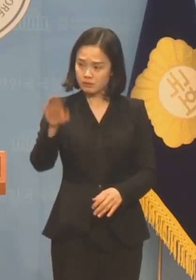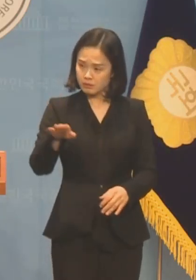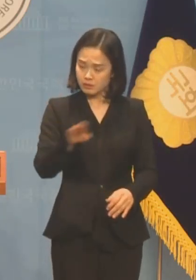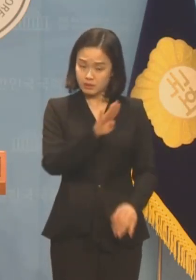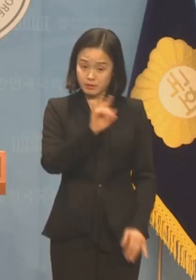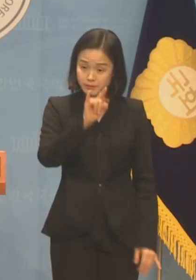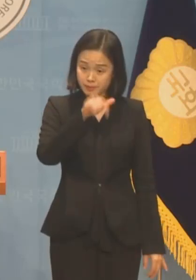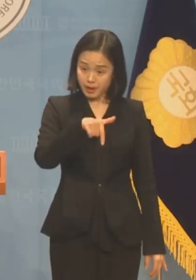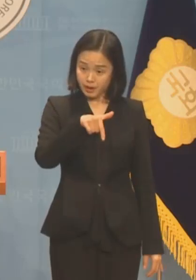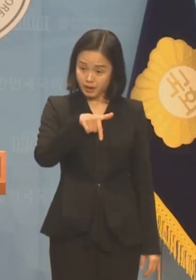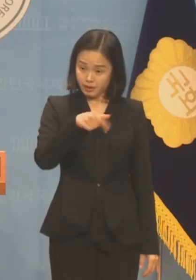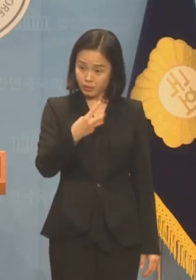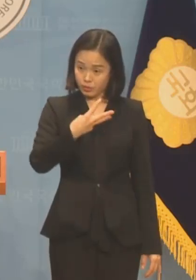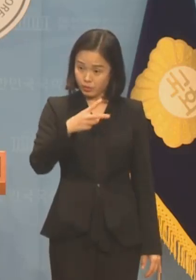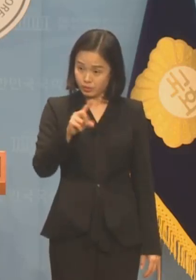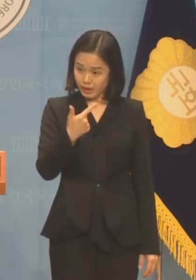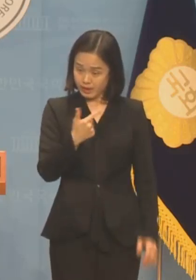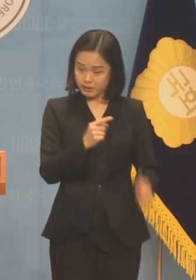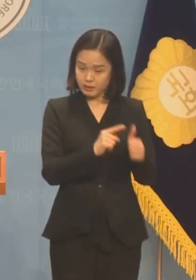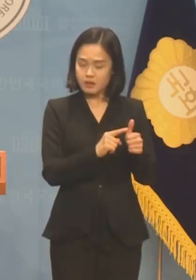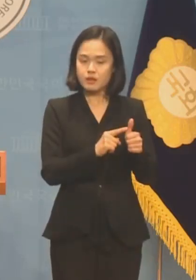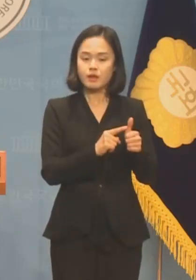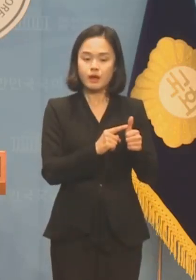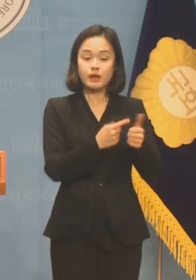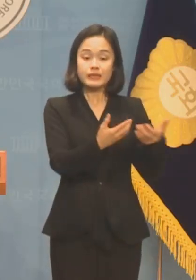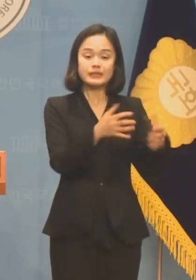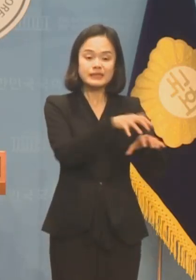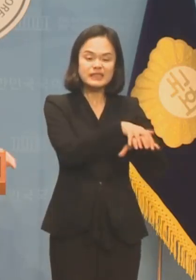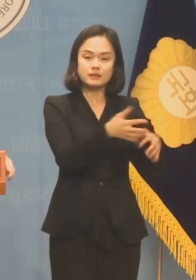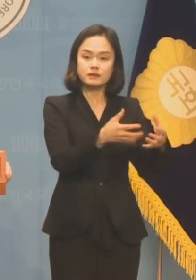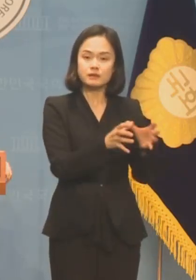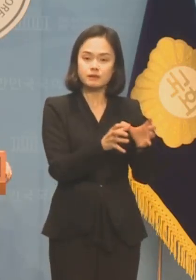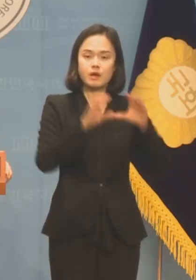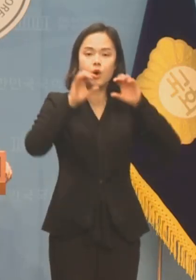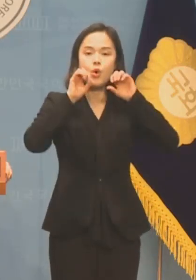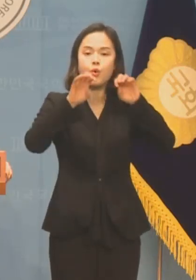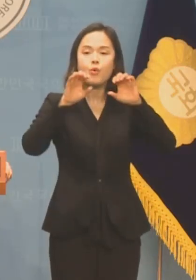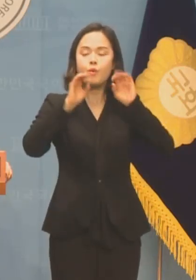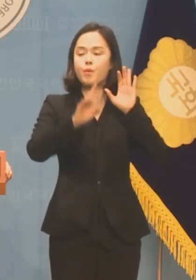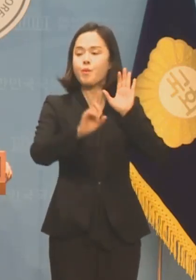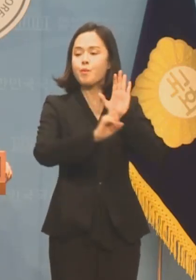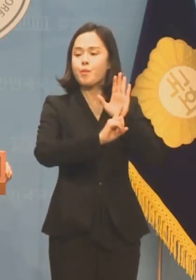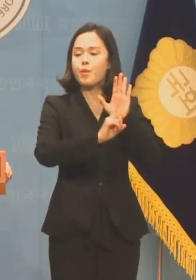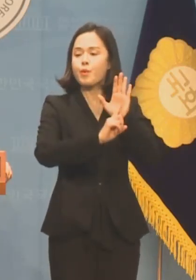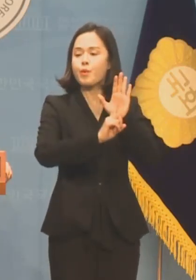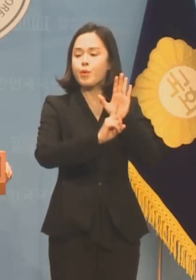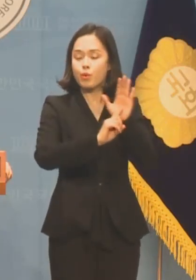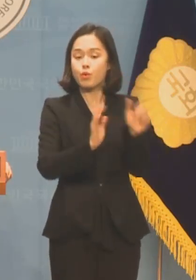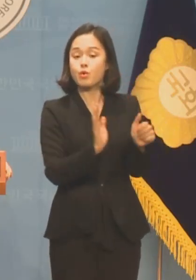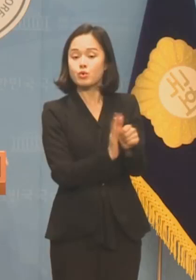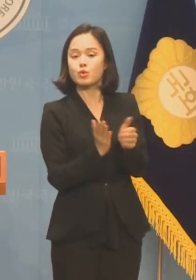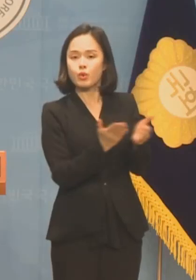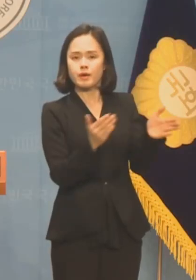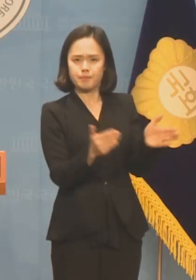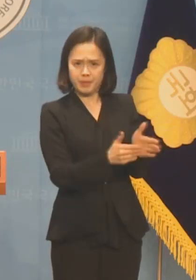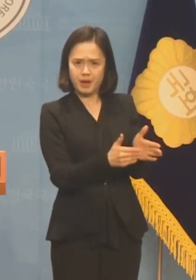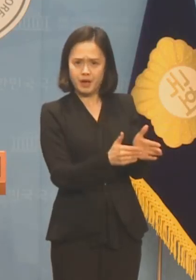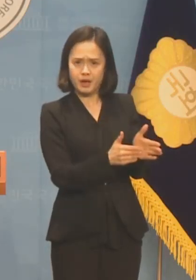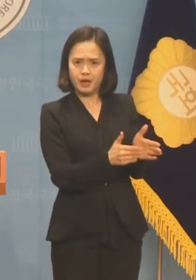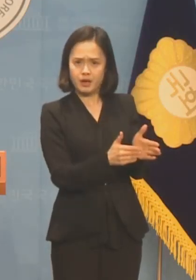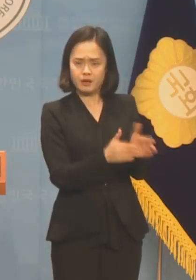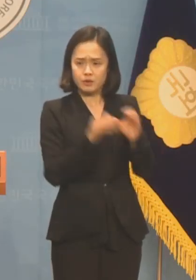있도록 공간 사용을 지원하도록 하는 등 의무 없는 일을 하게 하였기에